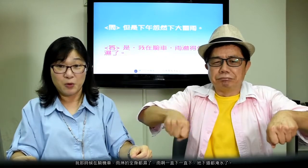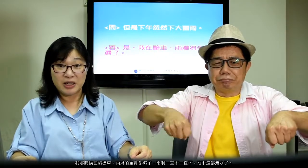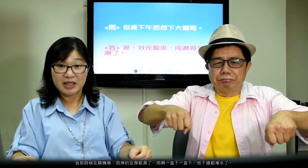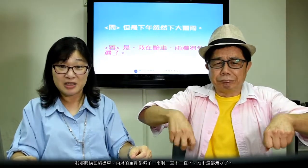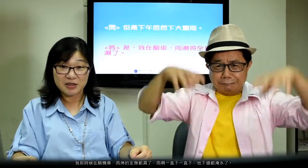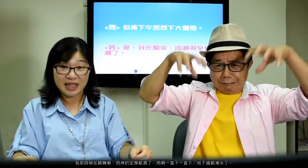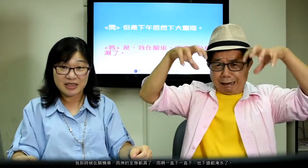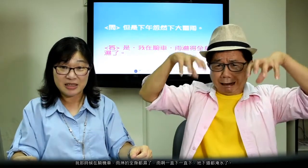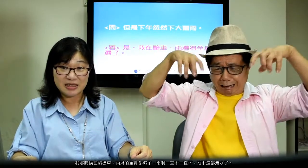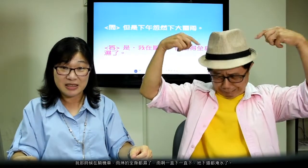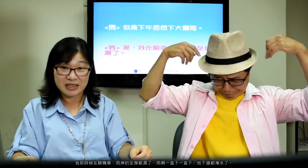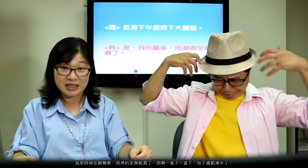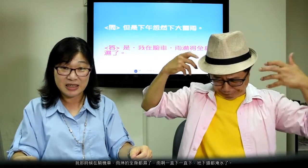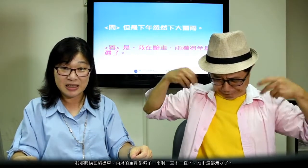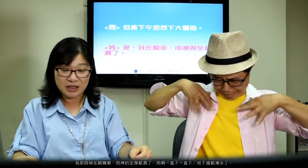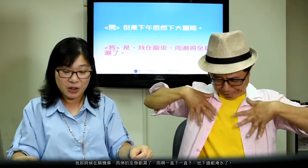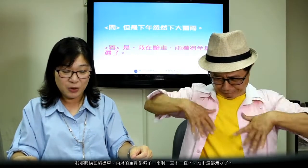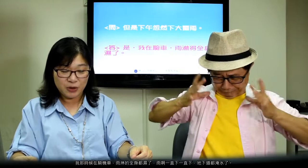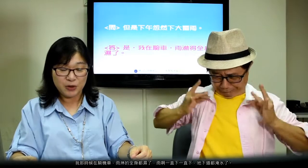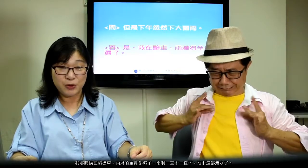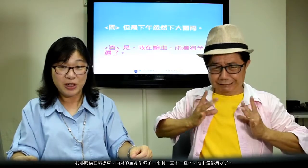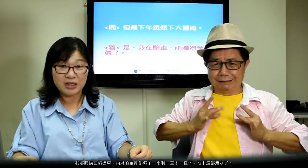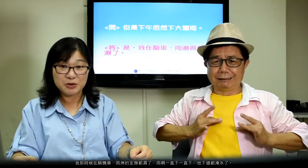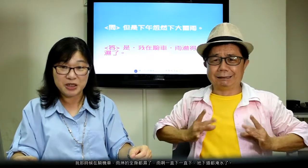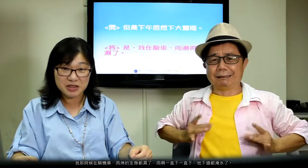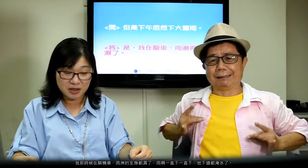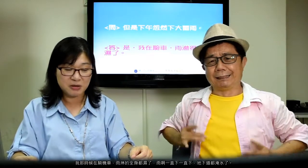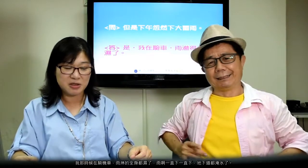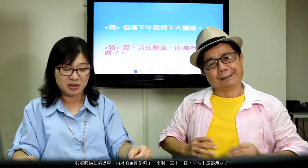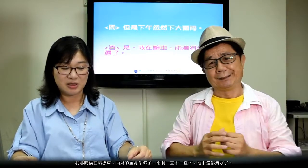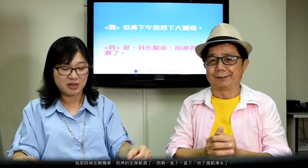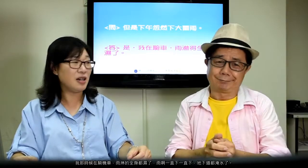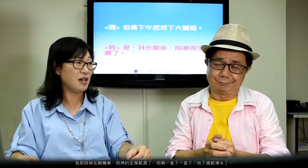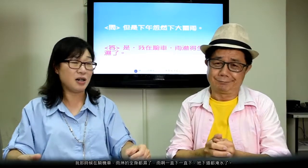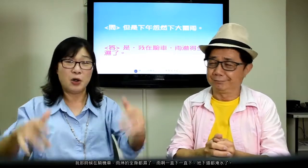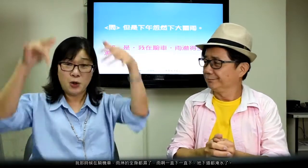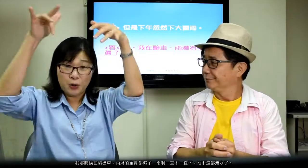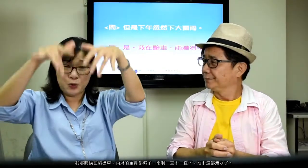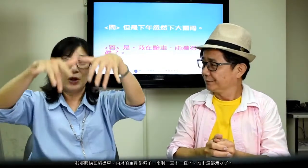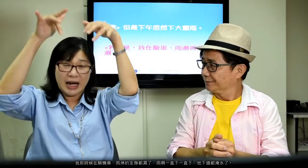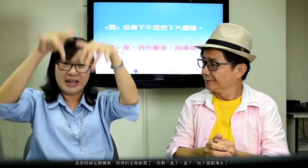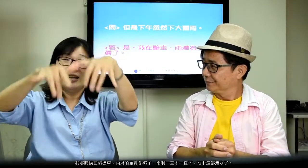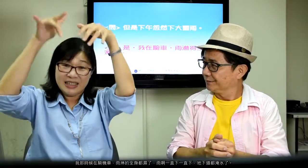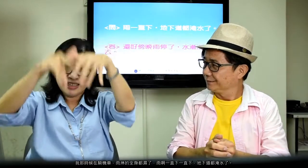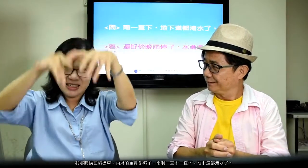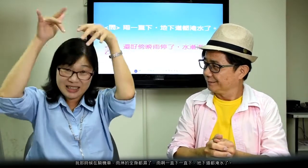我那时候在骑机车，雨淋的全身都湿了，雨啊一